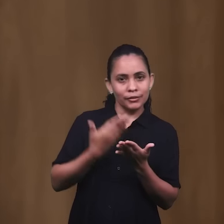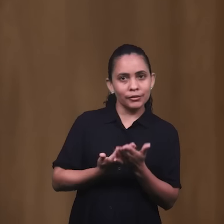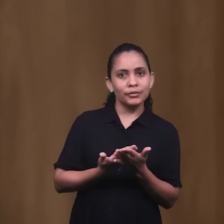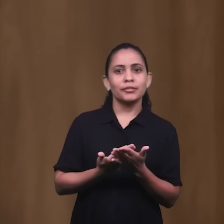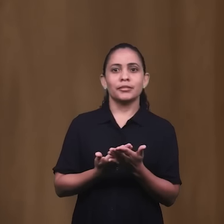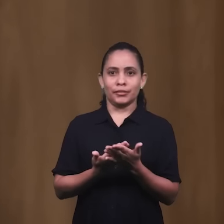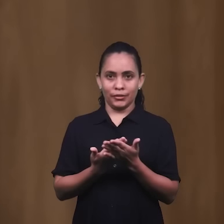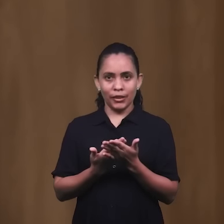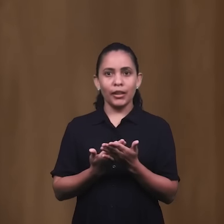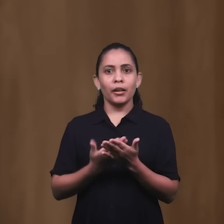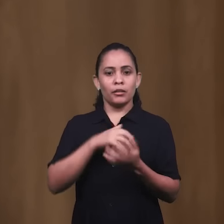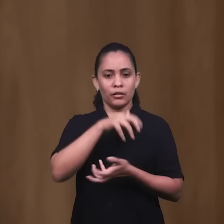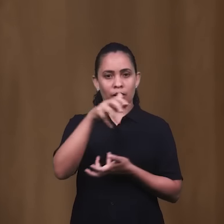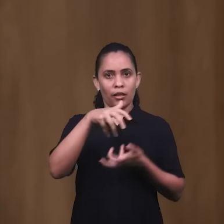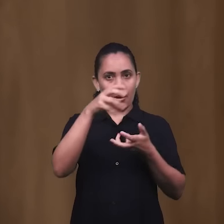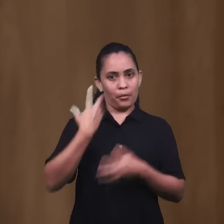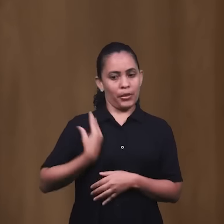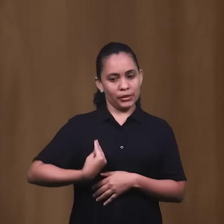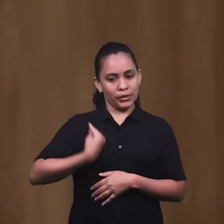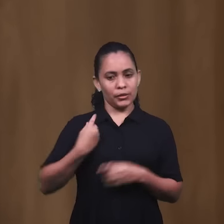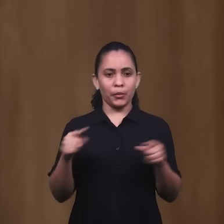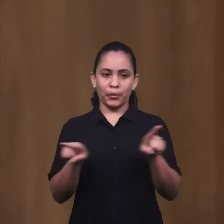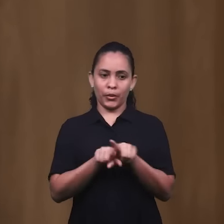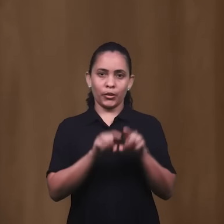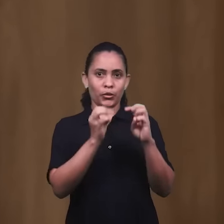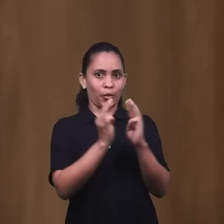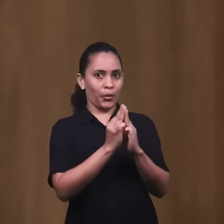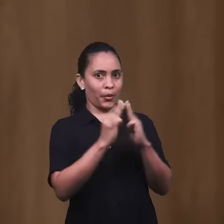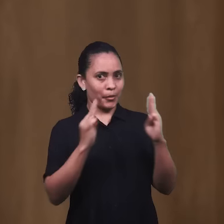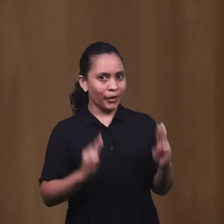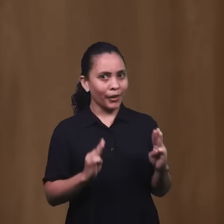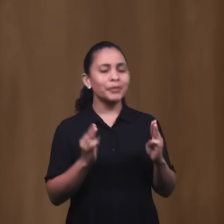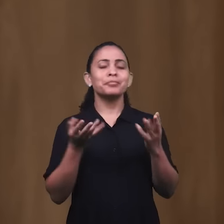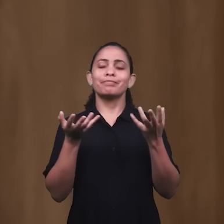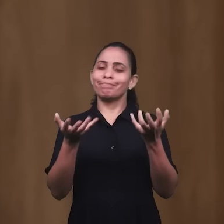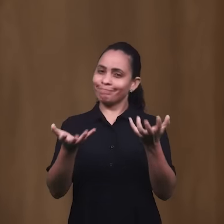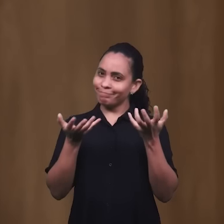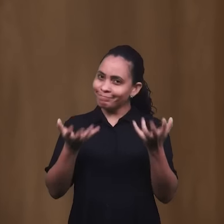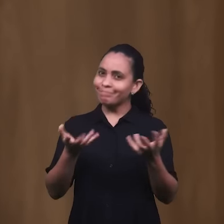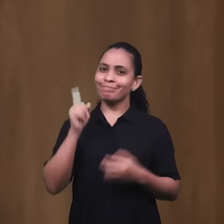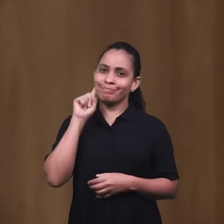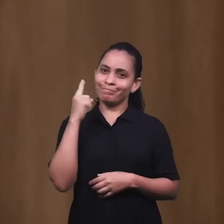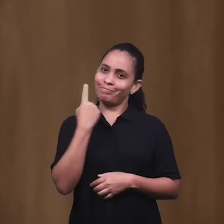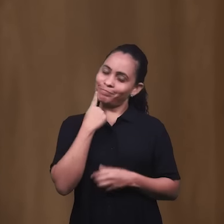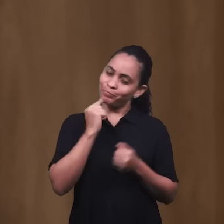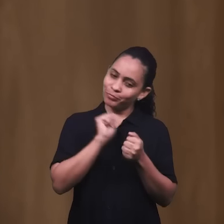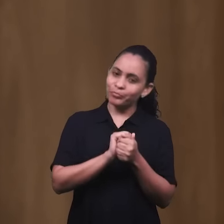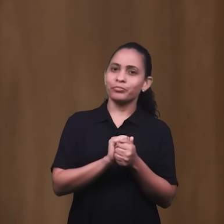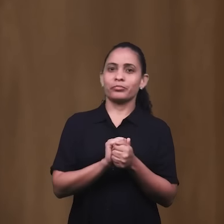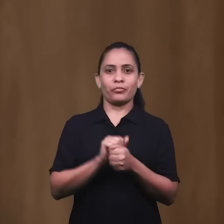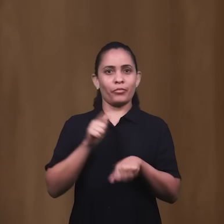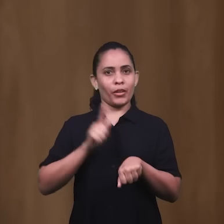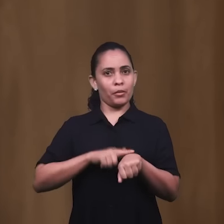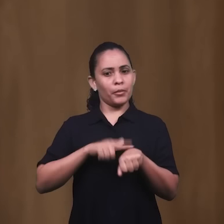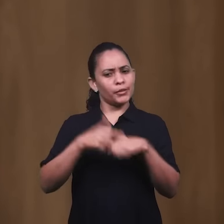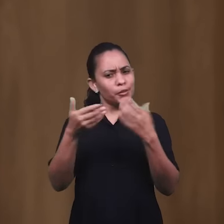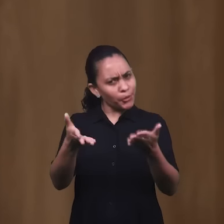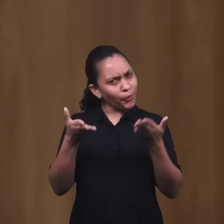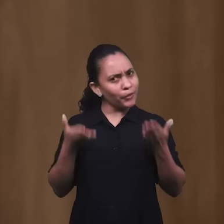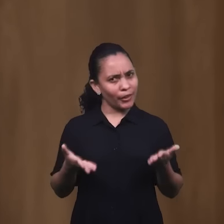pelo satélite, presencialmente no Manaim. Então, nós queremos que os surdos participem. Então, esse é o momento da gente